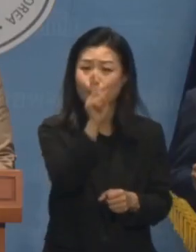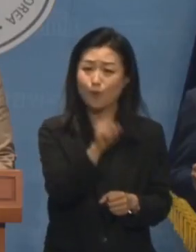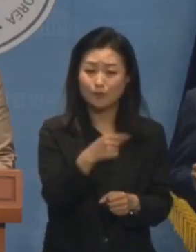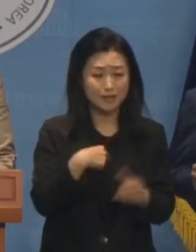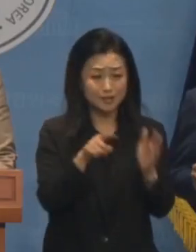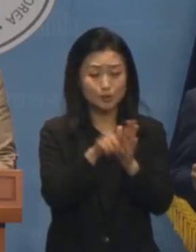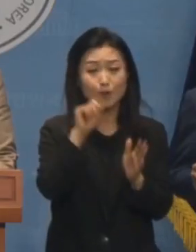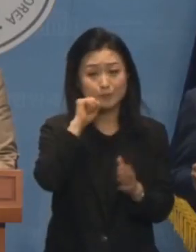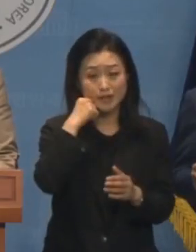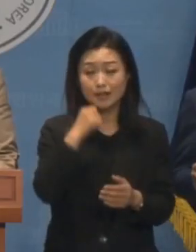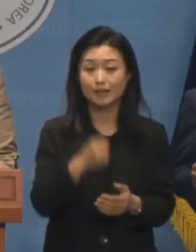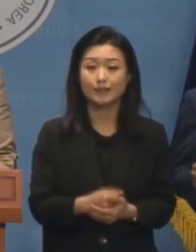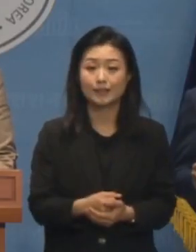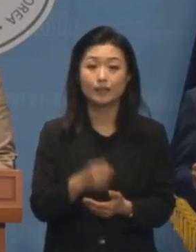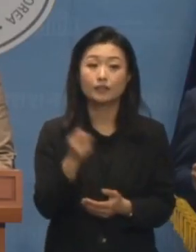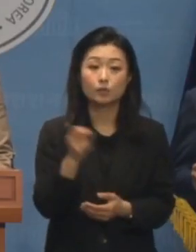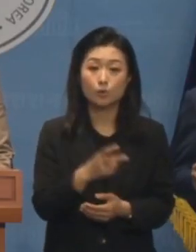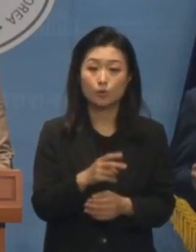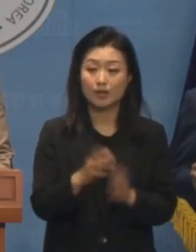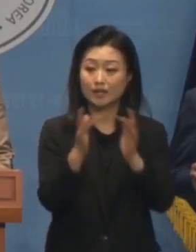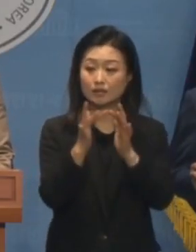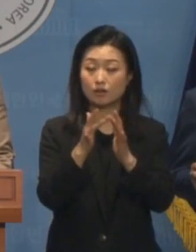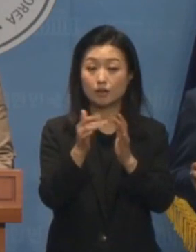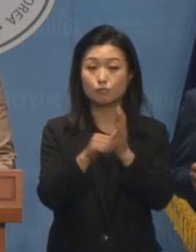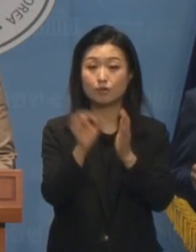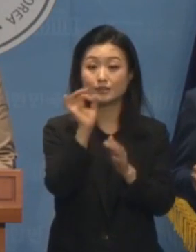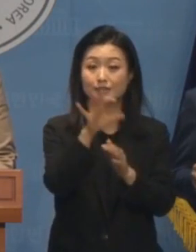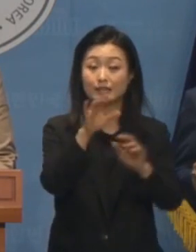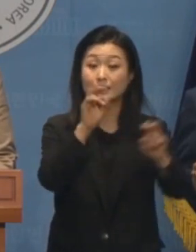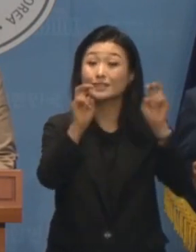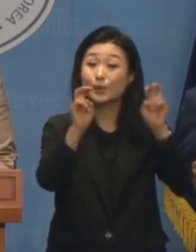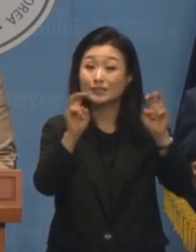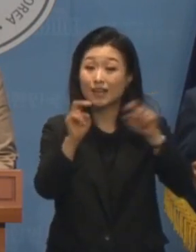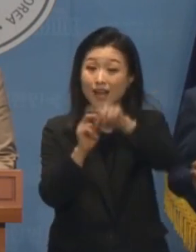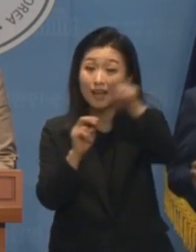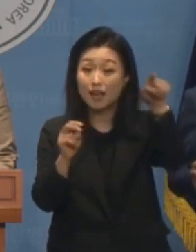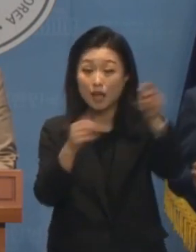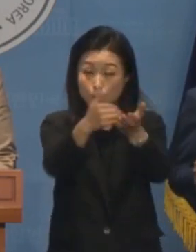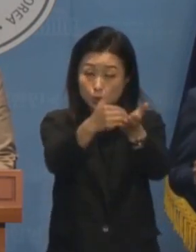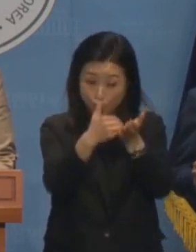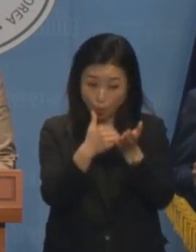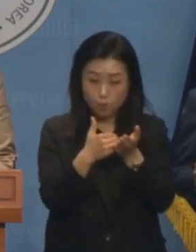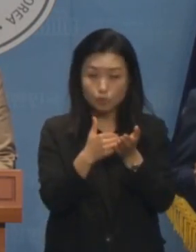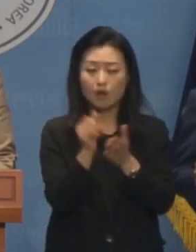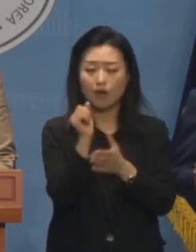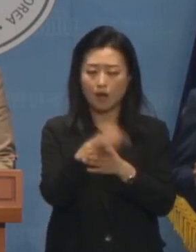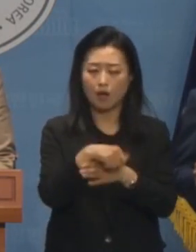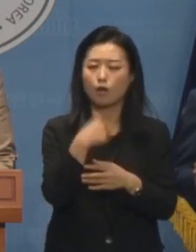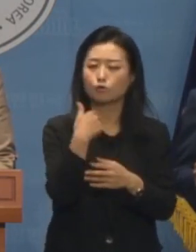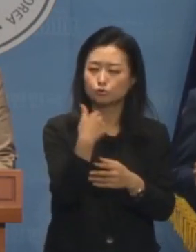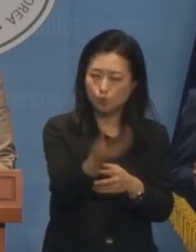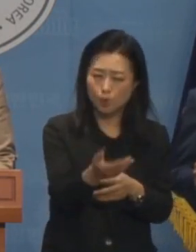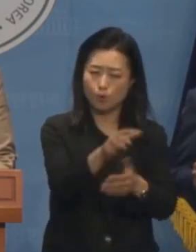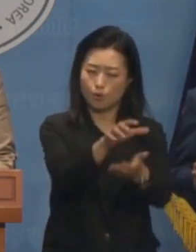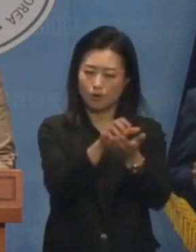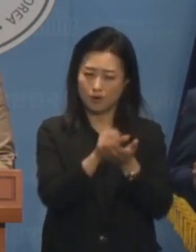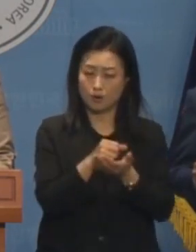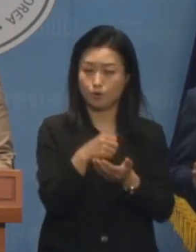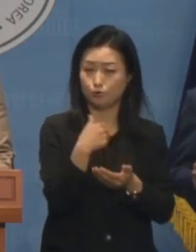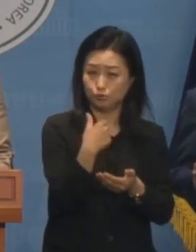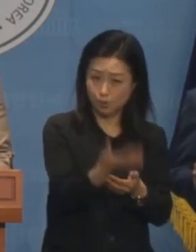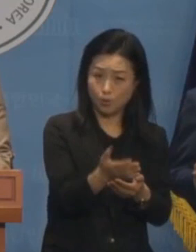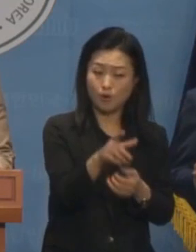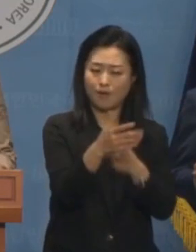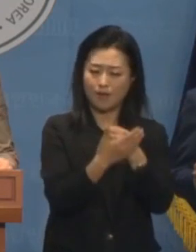신뢰를 하기가 어렵고 결국 플랫폼 기업들의 그런 요구에 것만을 수용을 하면서 그런